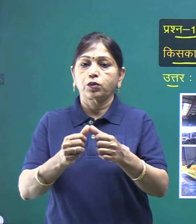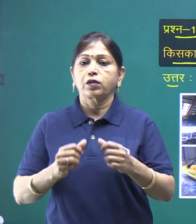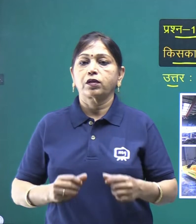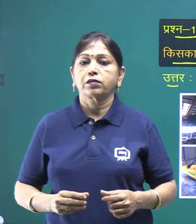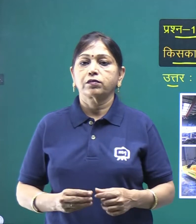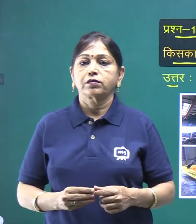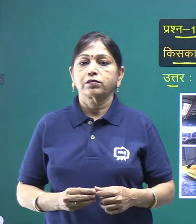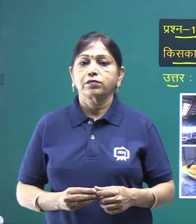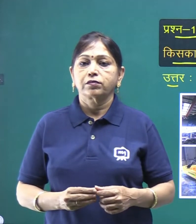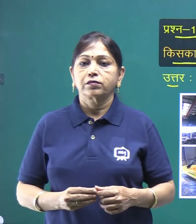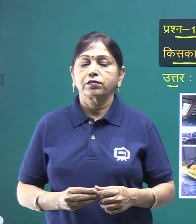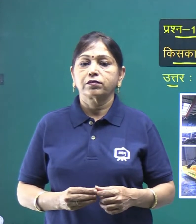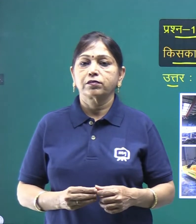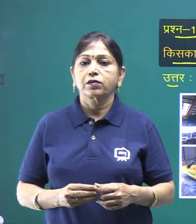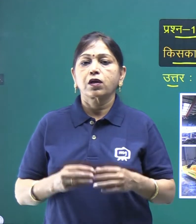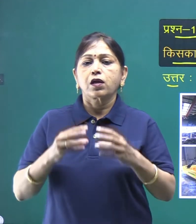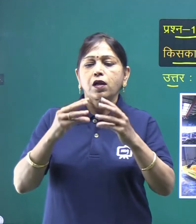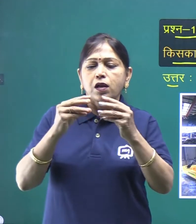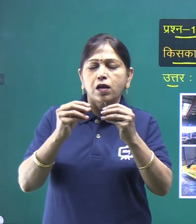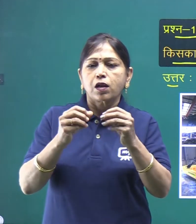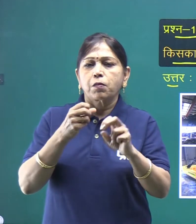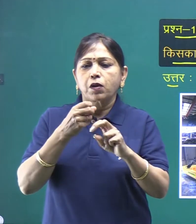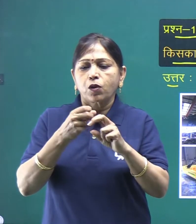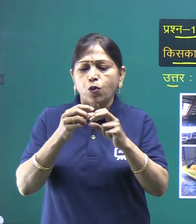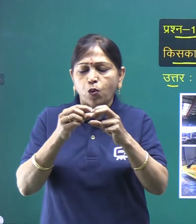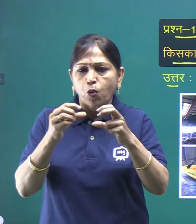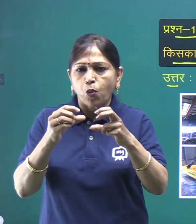उत्तर नरम लोहे के